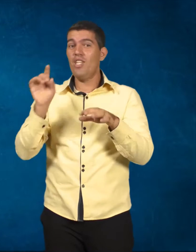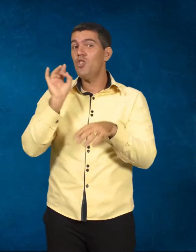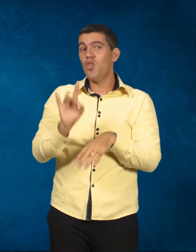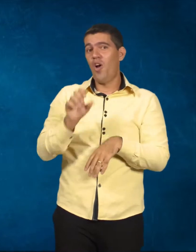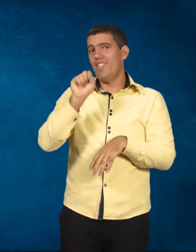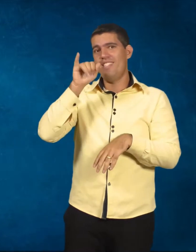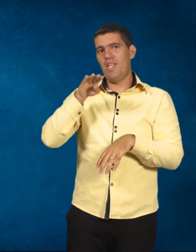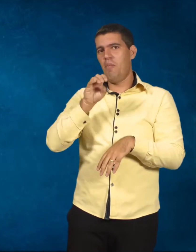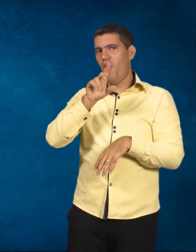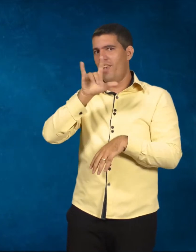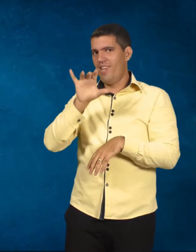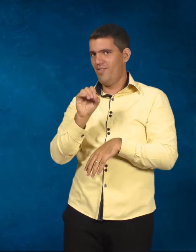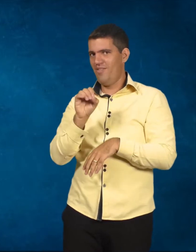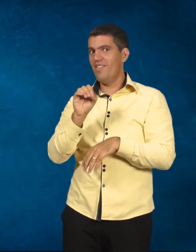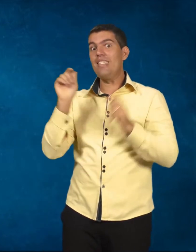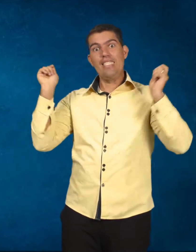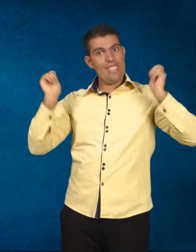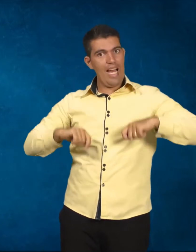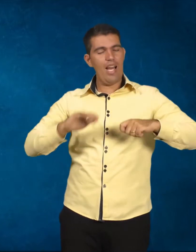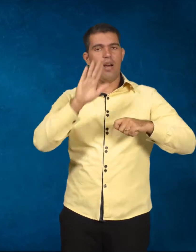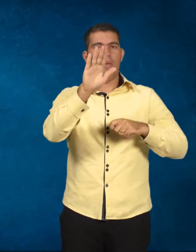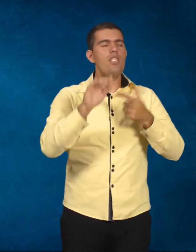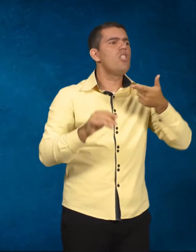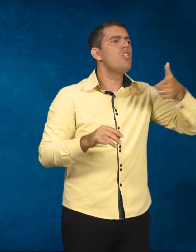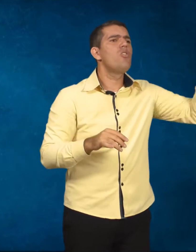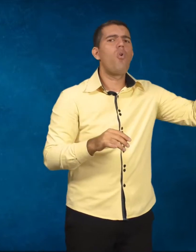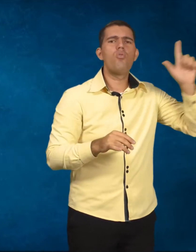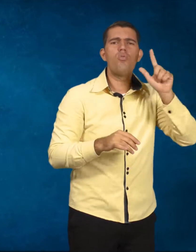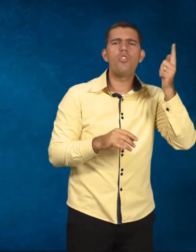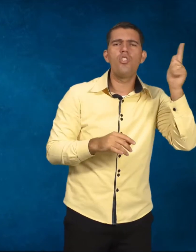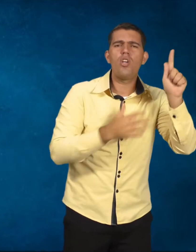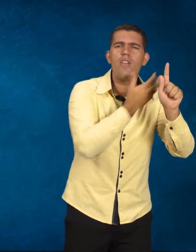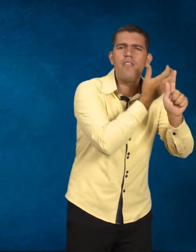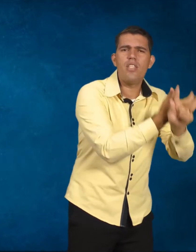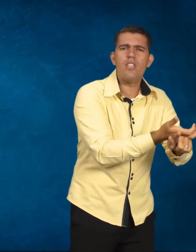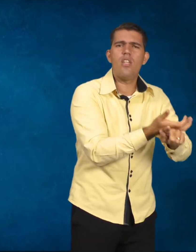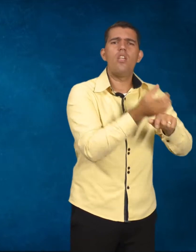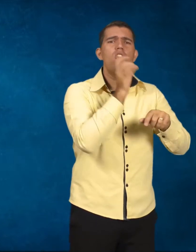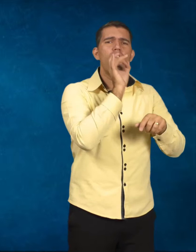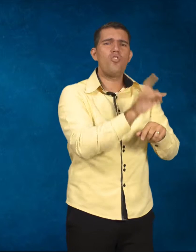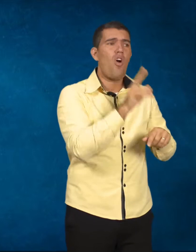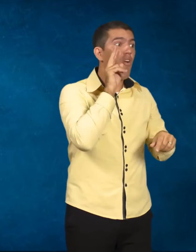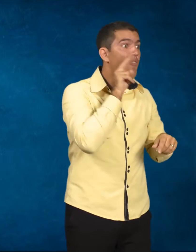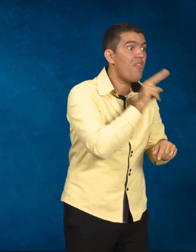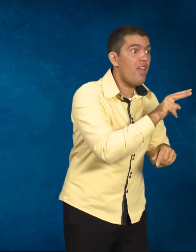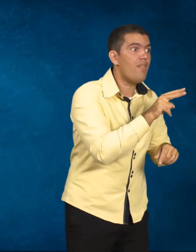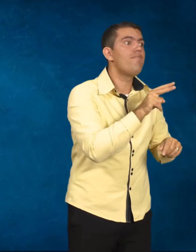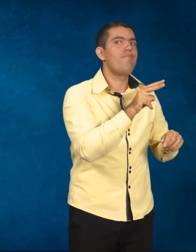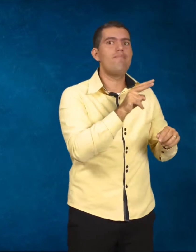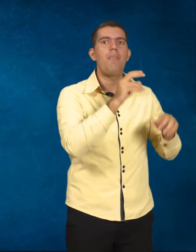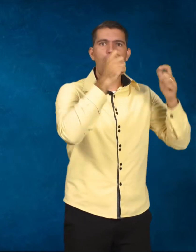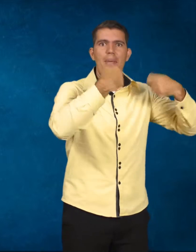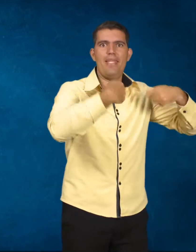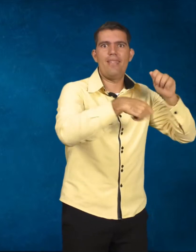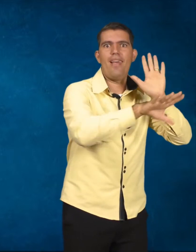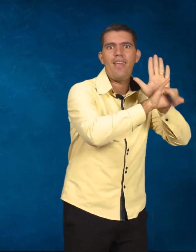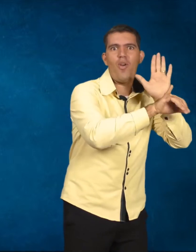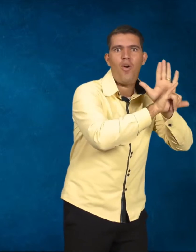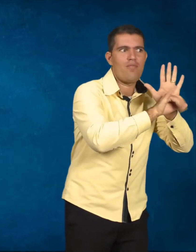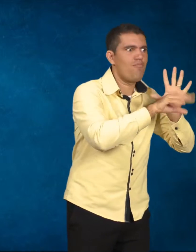simbólico e em outros como a geografia, talvez só tenha condições de lidar no nível icônico. Os